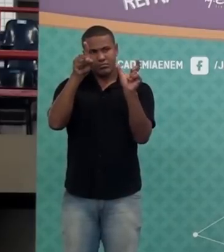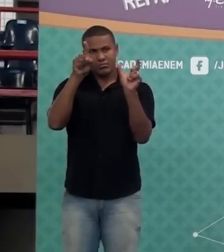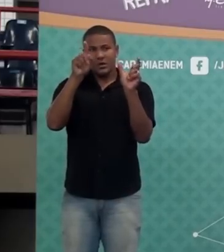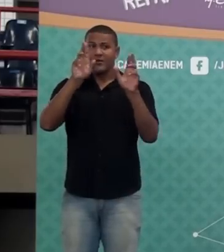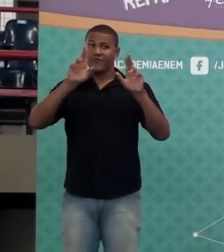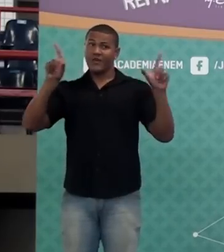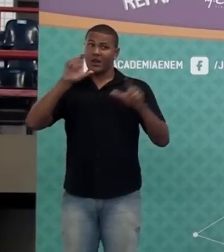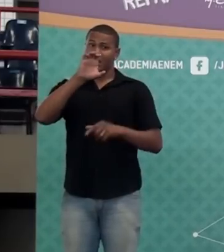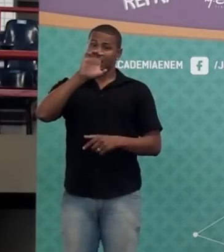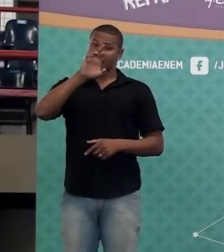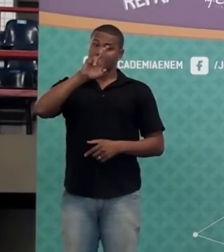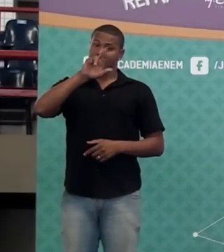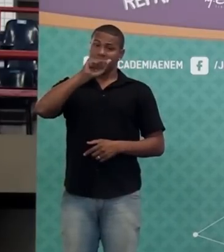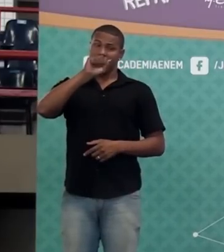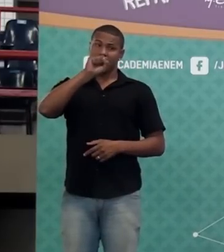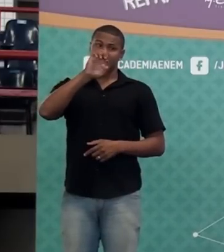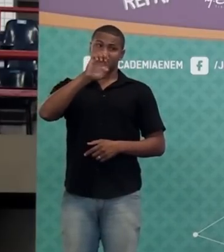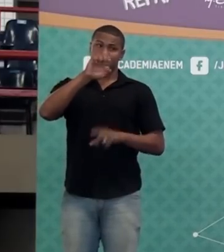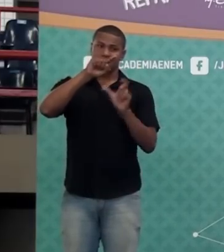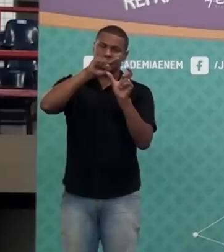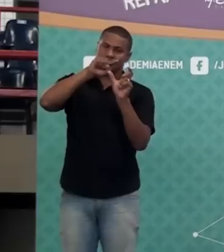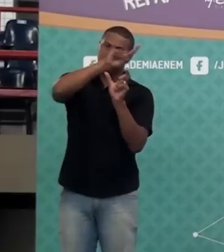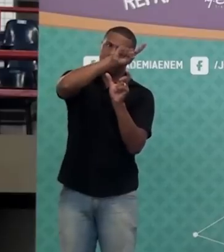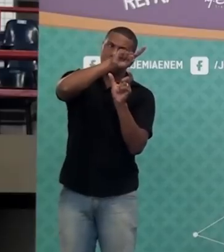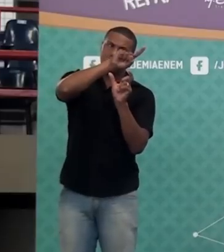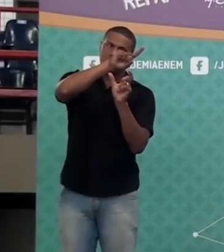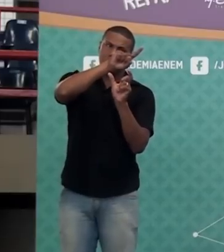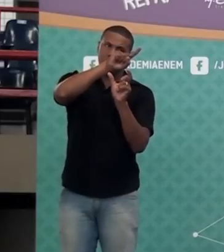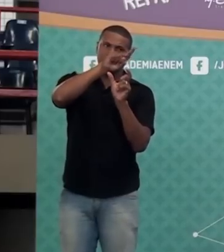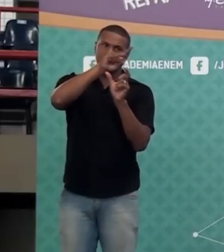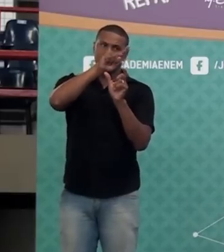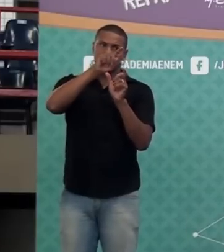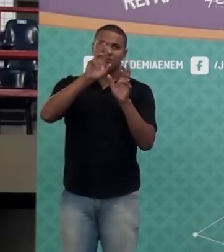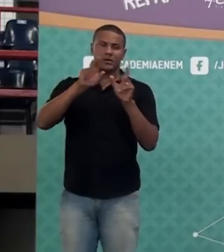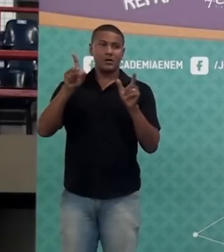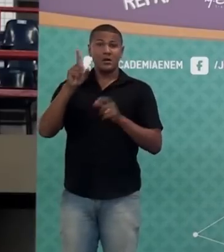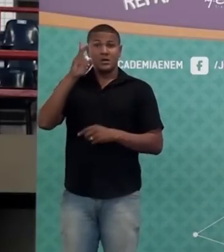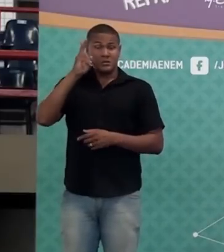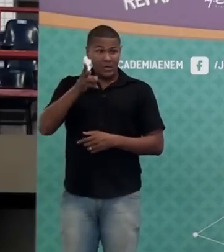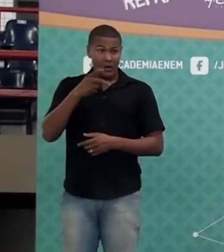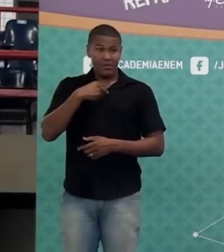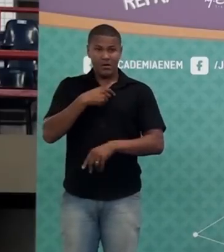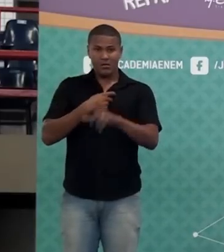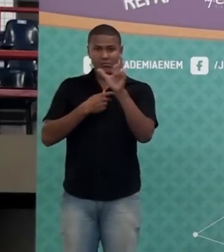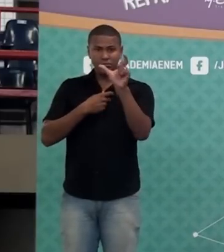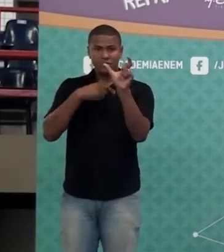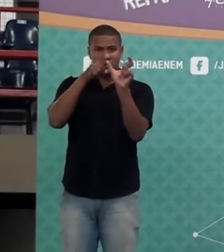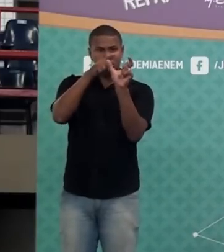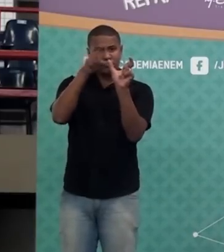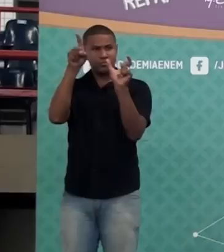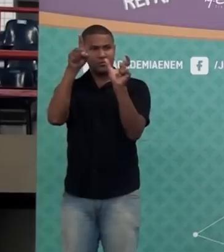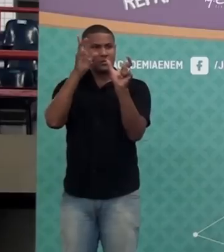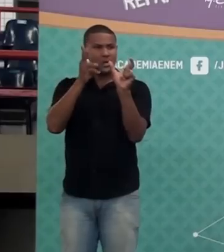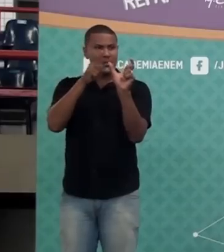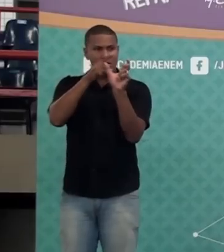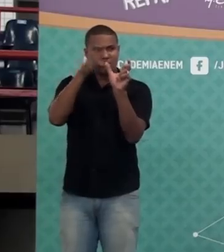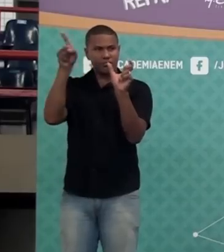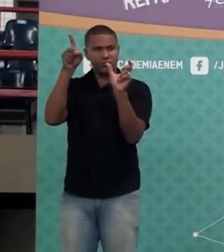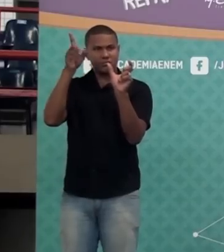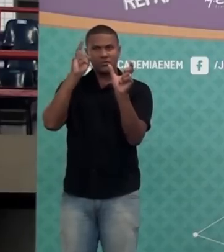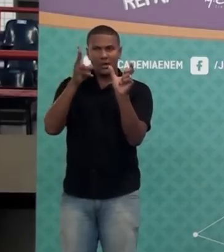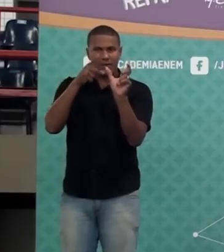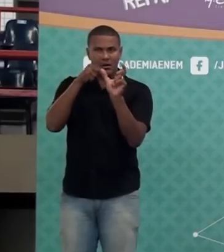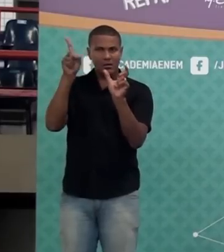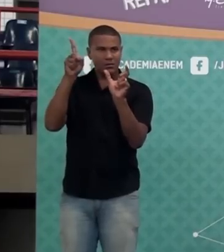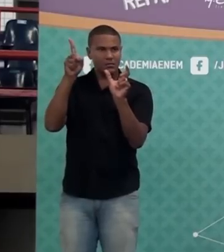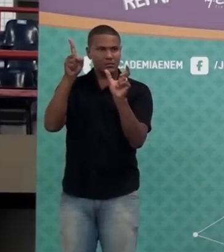outra situação. Repetindo, o acento agudo sempre para a direita da sua posição, a crase para a